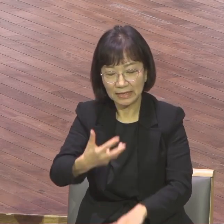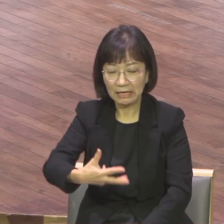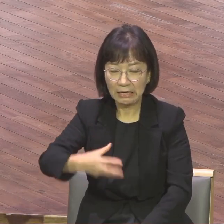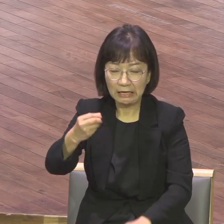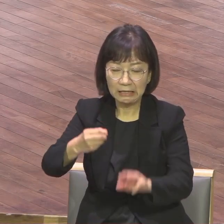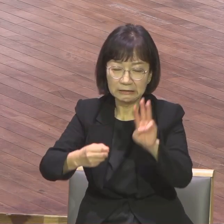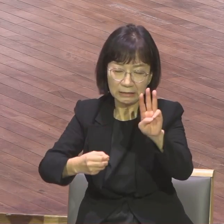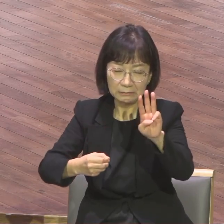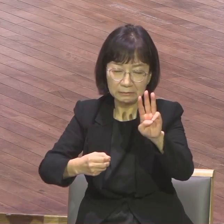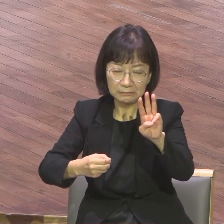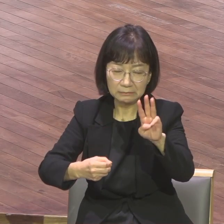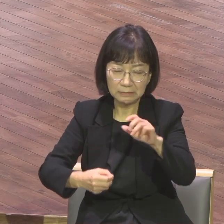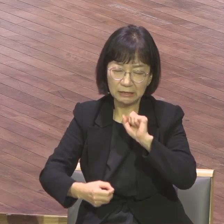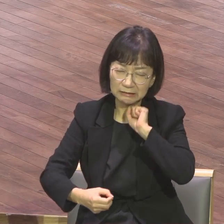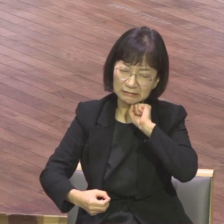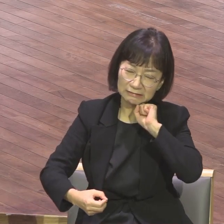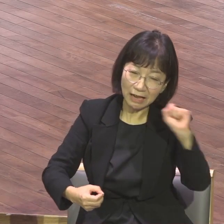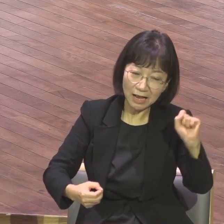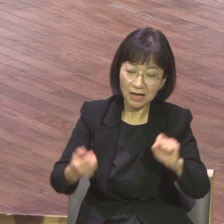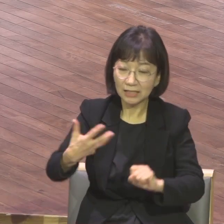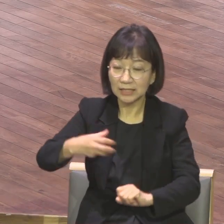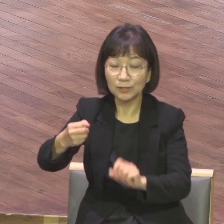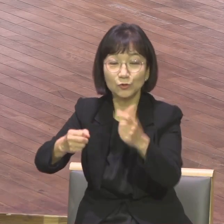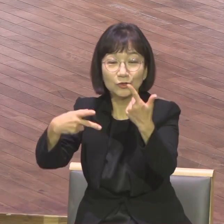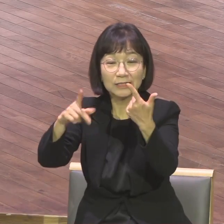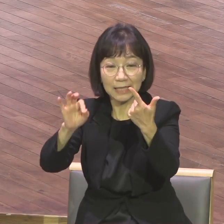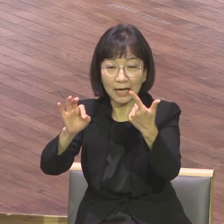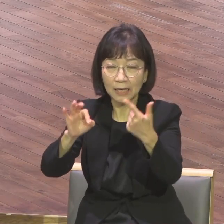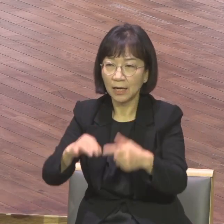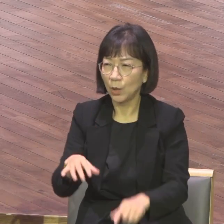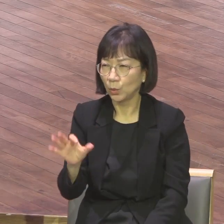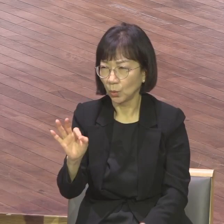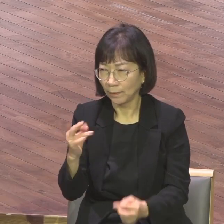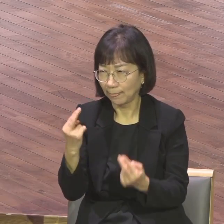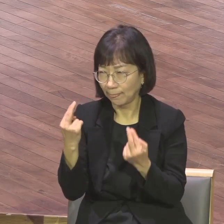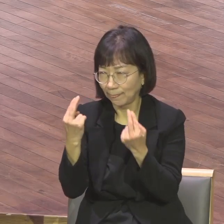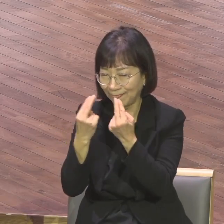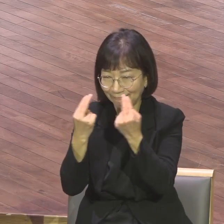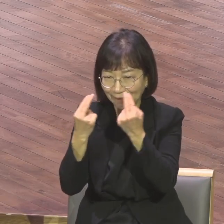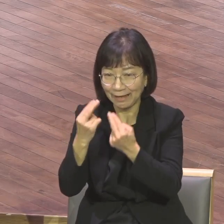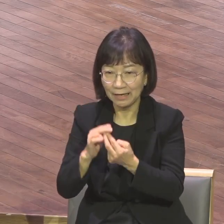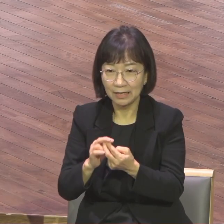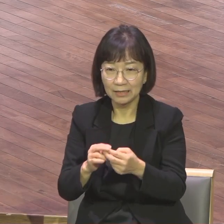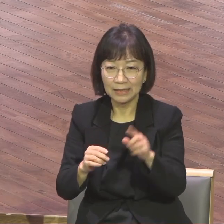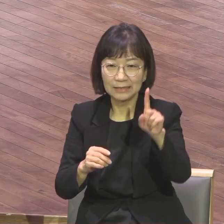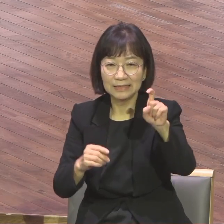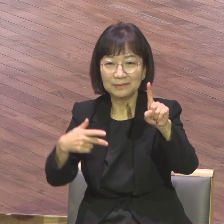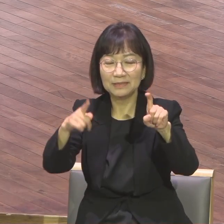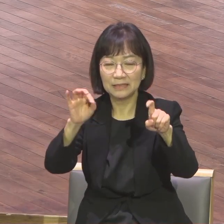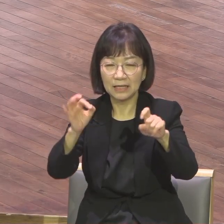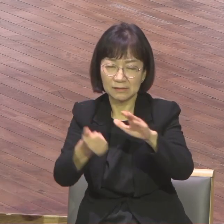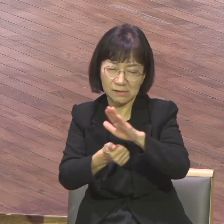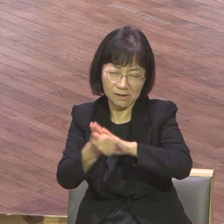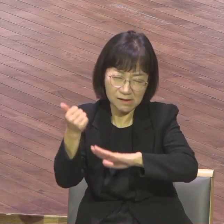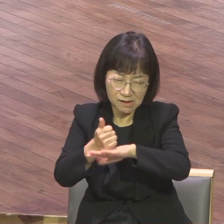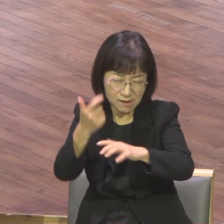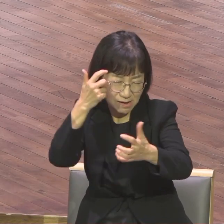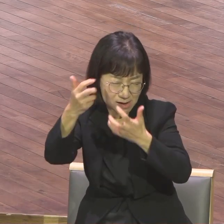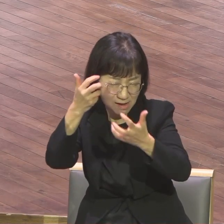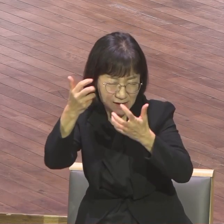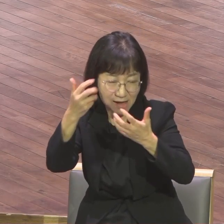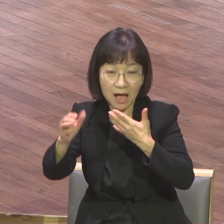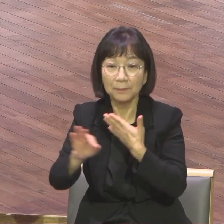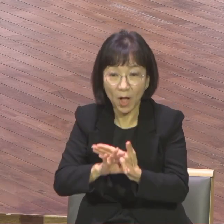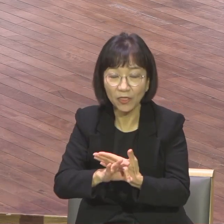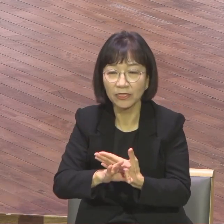장세기 6장의 물질 중심, 장세기 11장은 내 성공 중심의 삶을 쫓다 보면 만족이